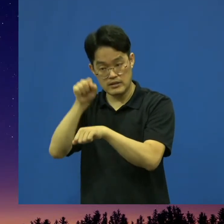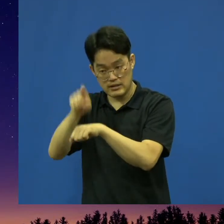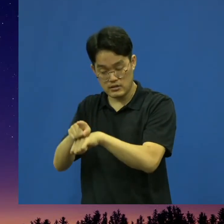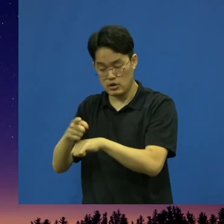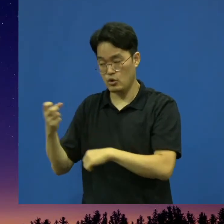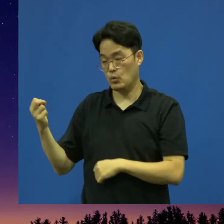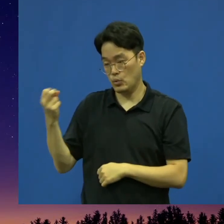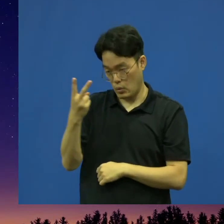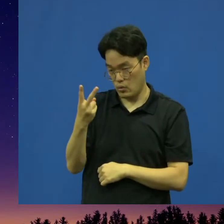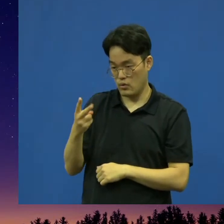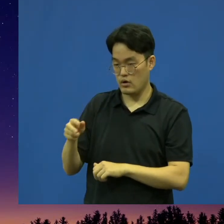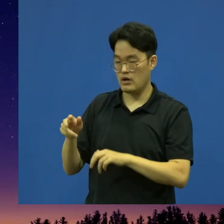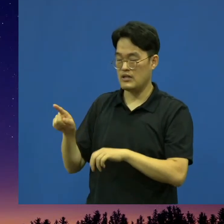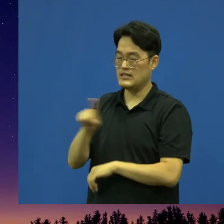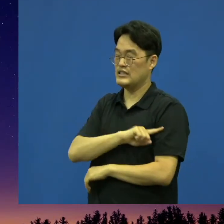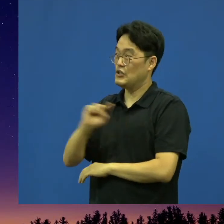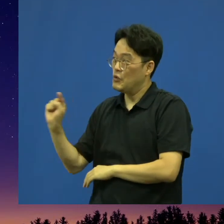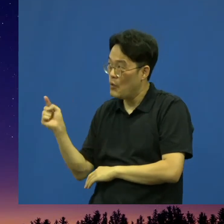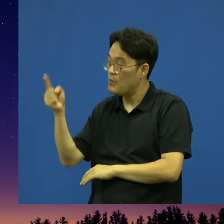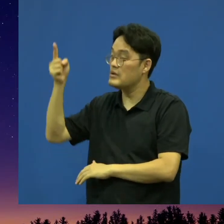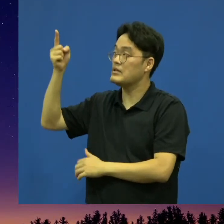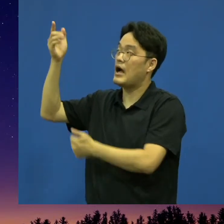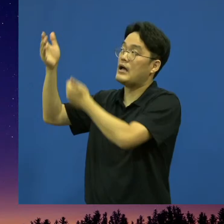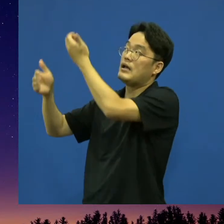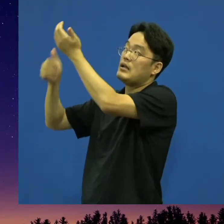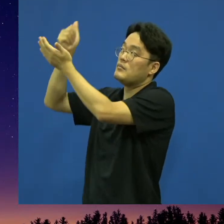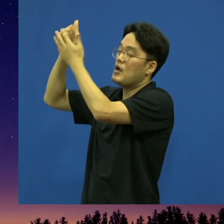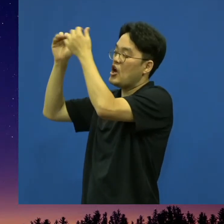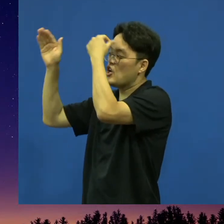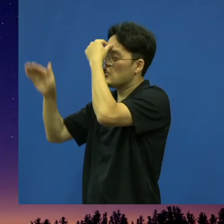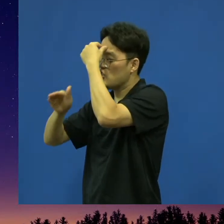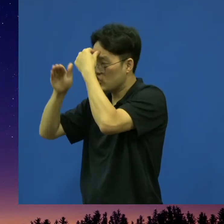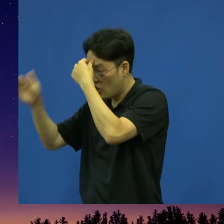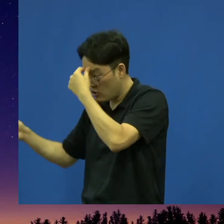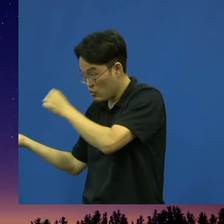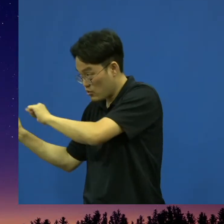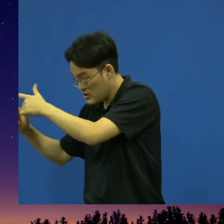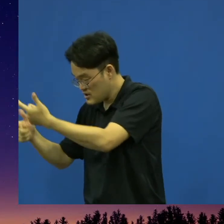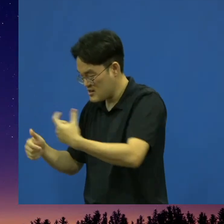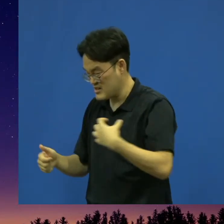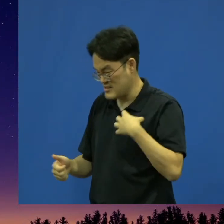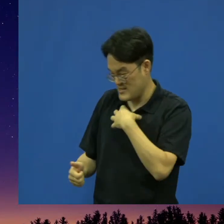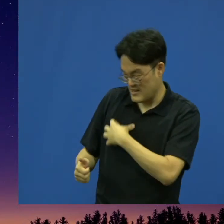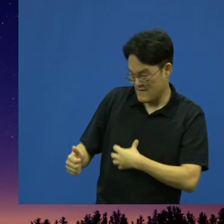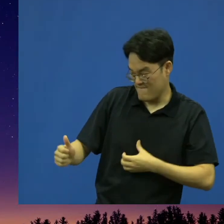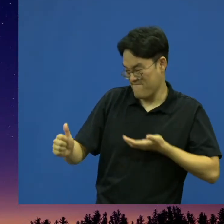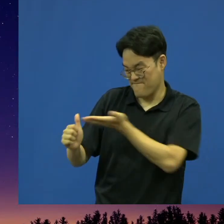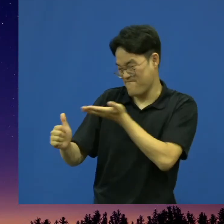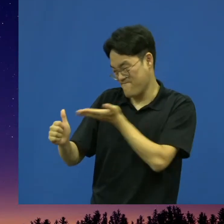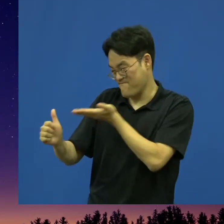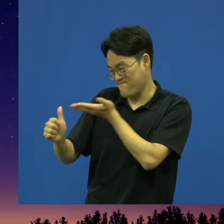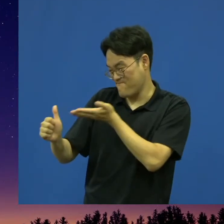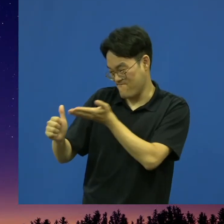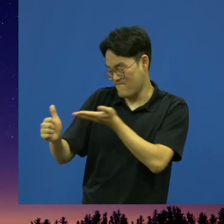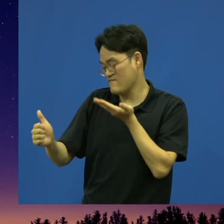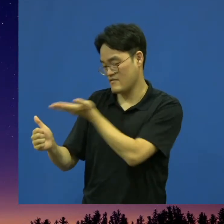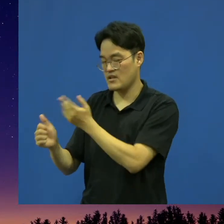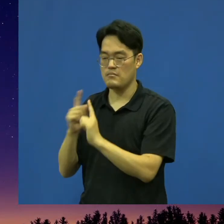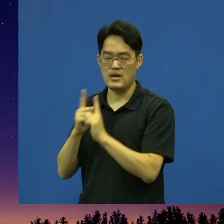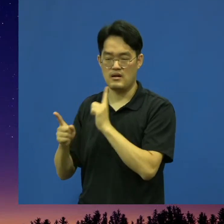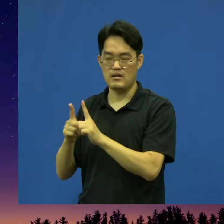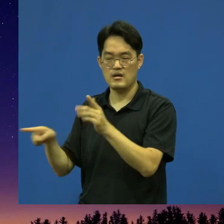또 지극히 높으신 이의 성도들을 괴롭게 할 것이며 하나님의 백성들을